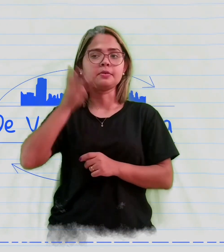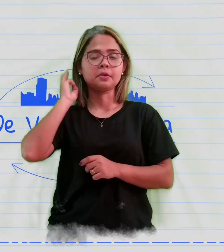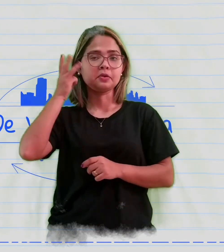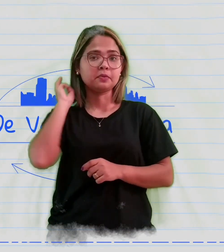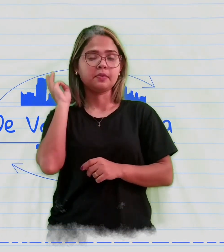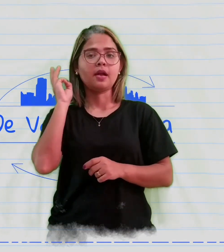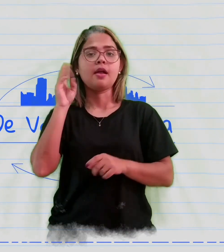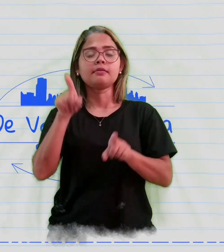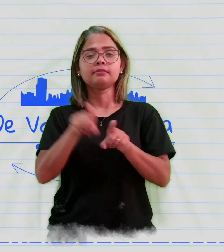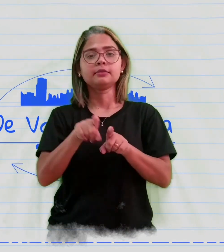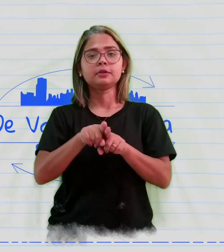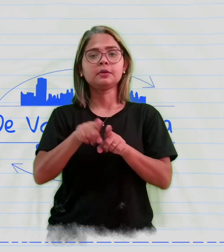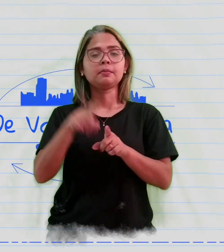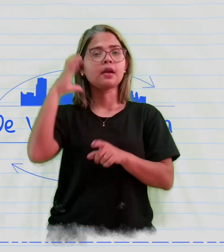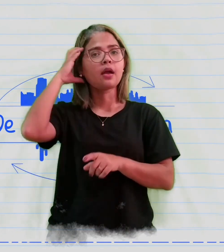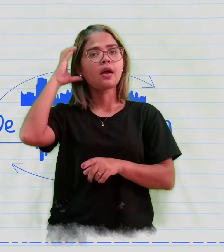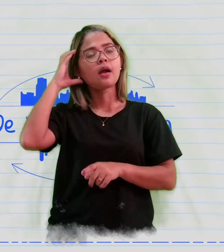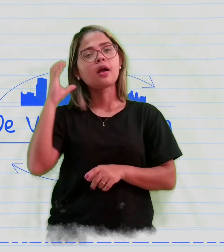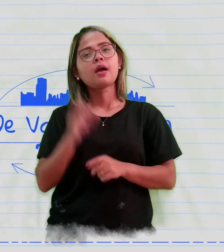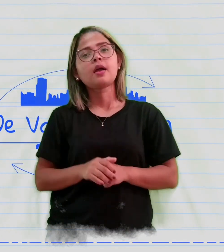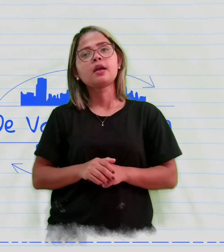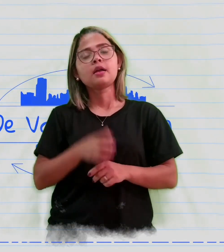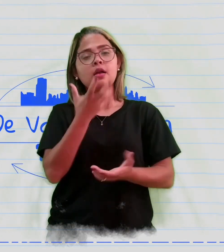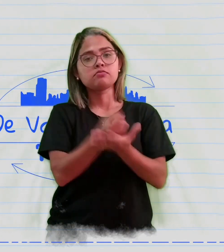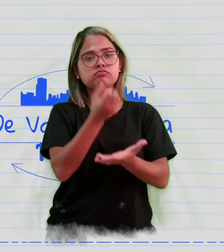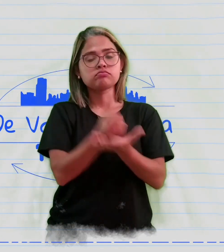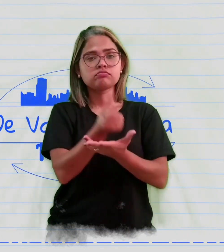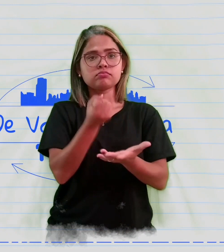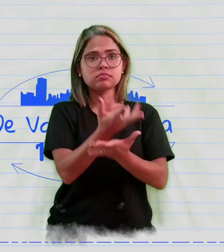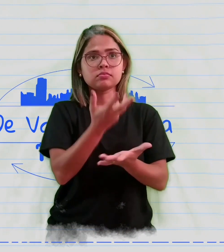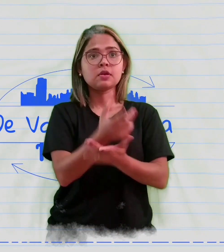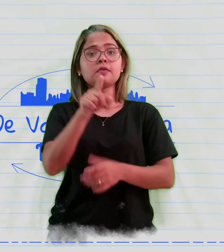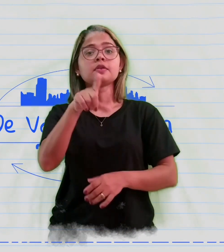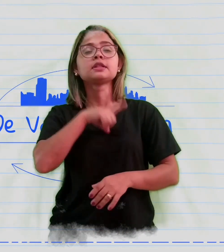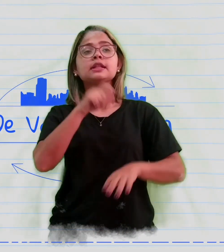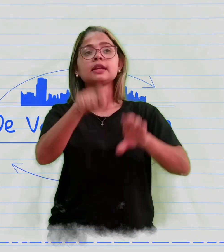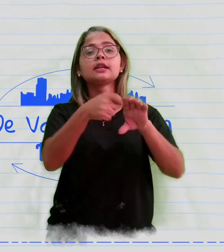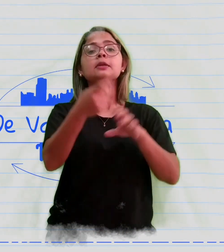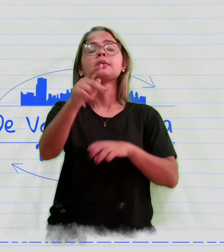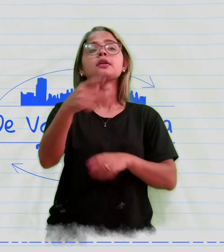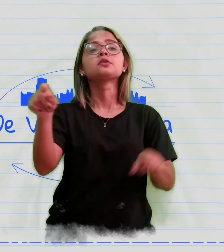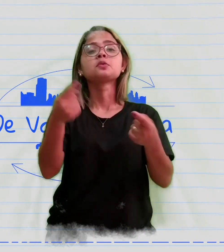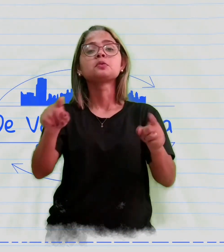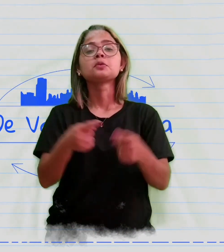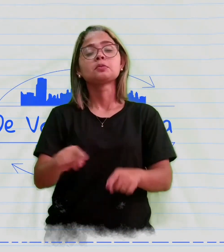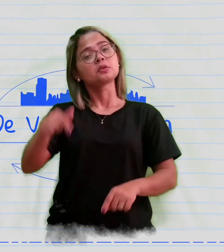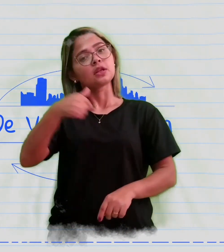Aí você foi radical. E você tem clipes das suas músicas? Coincidência você perguntar uma coisa dessas. Eu tenho um webclipe que,